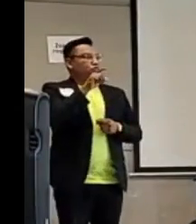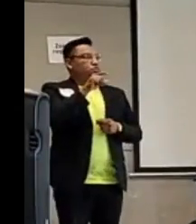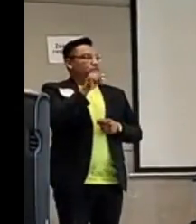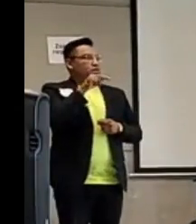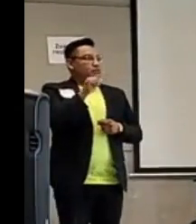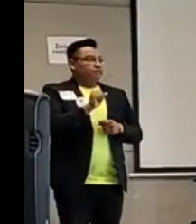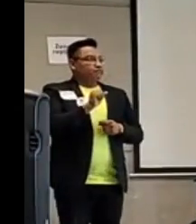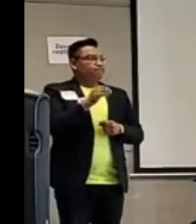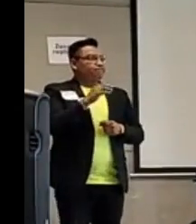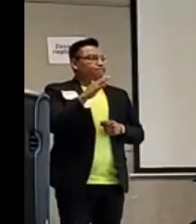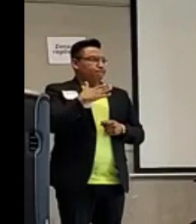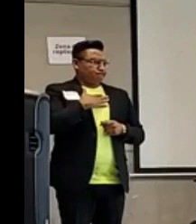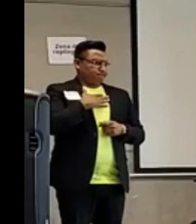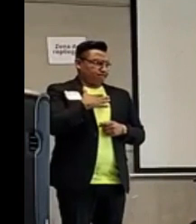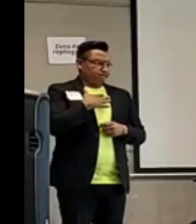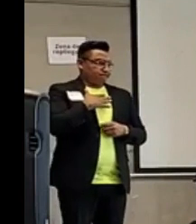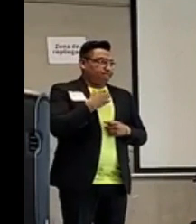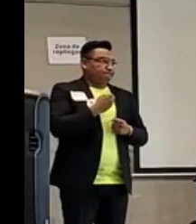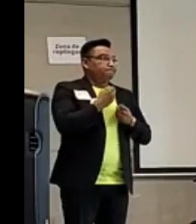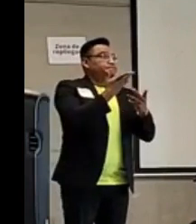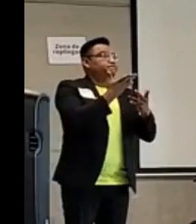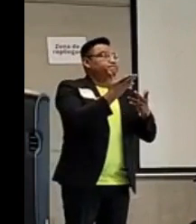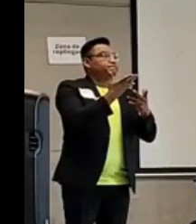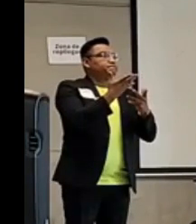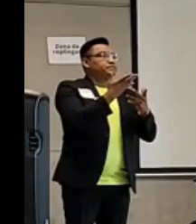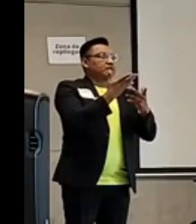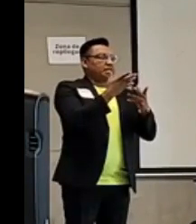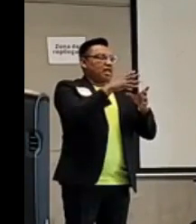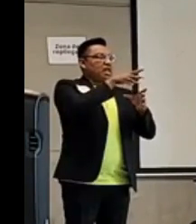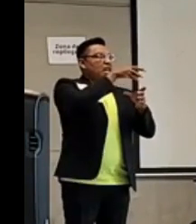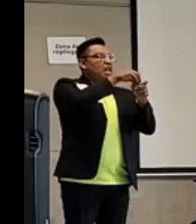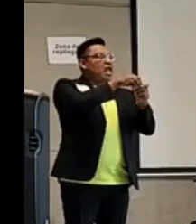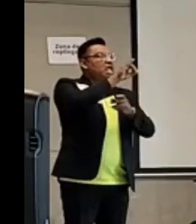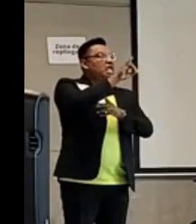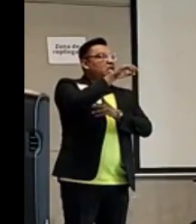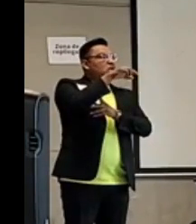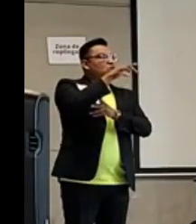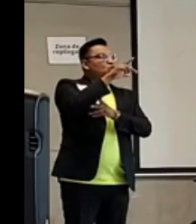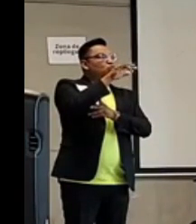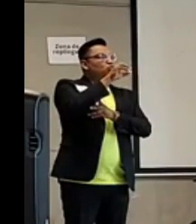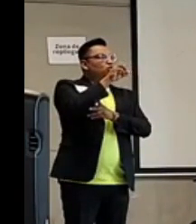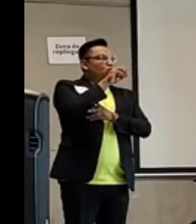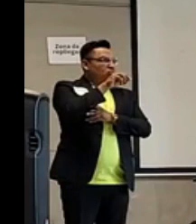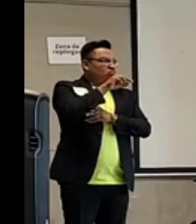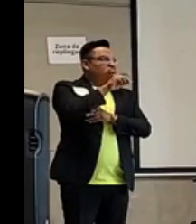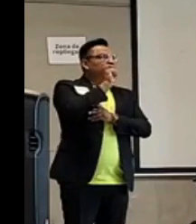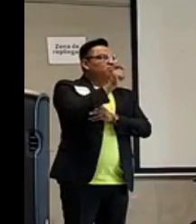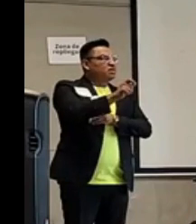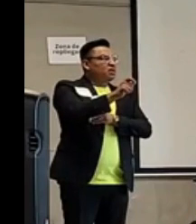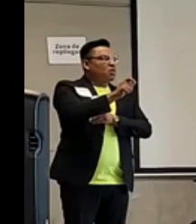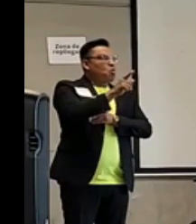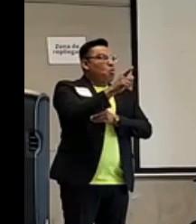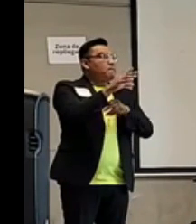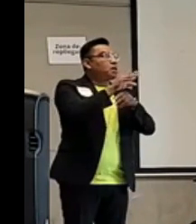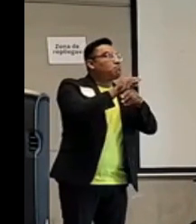Yo quiero decir que la inclusión no es una concesión o algo que